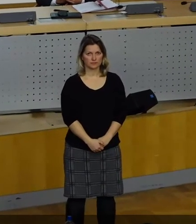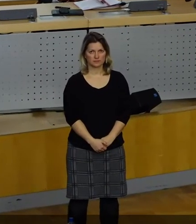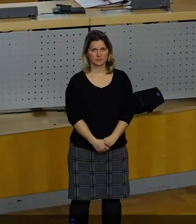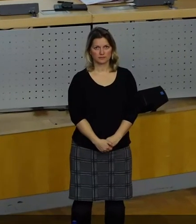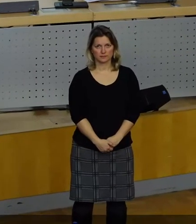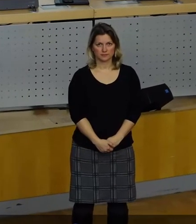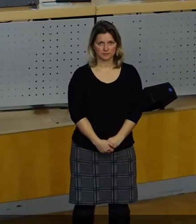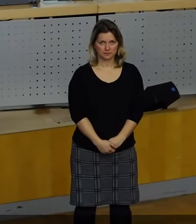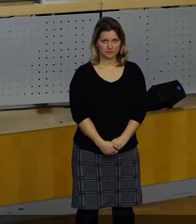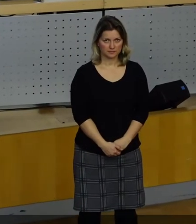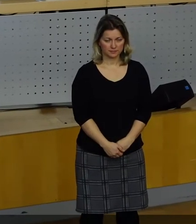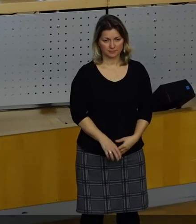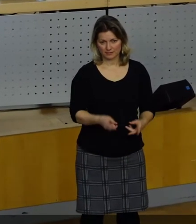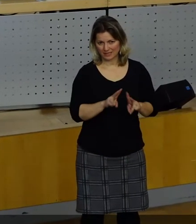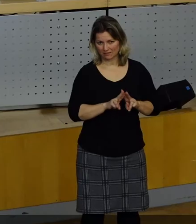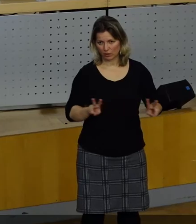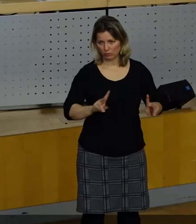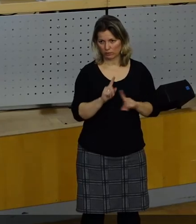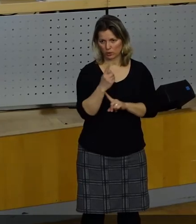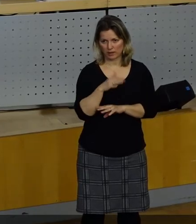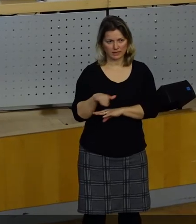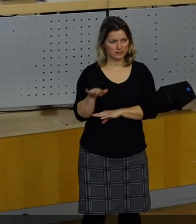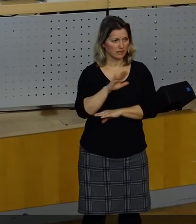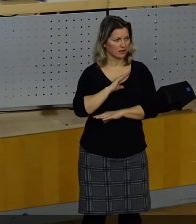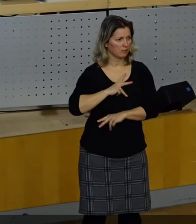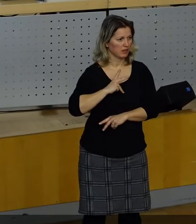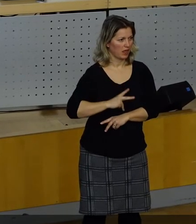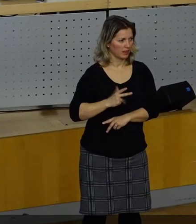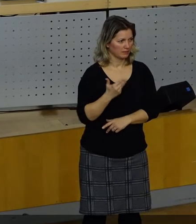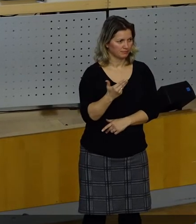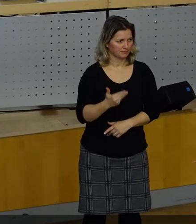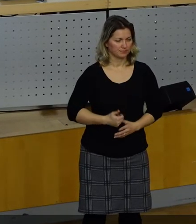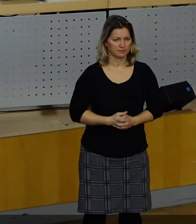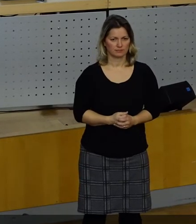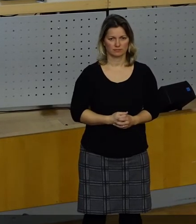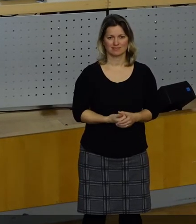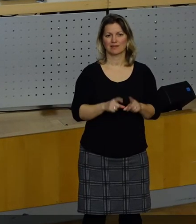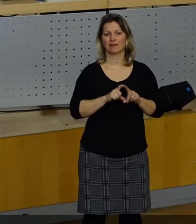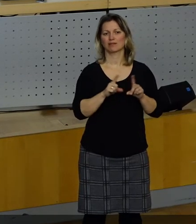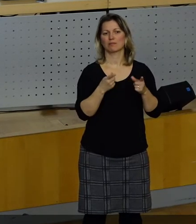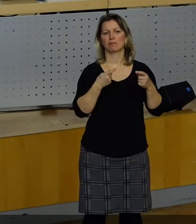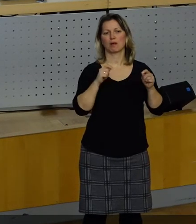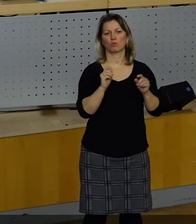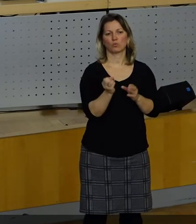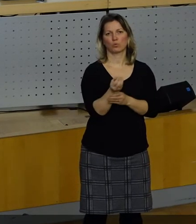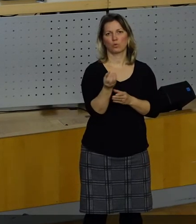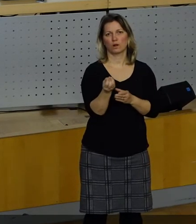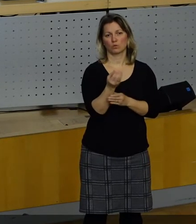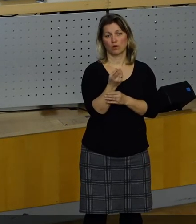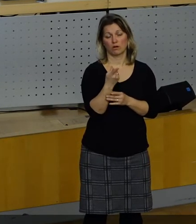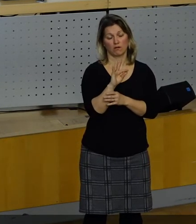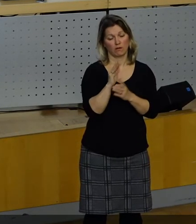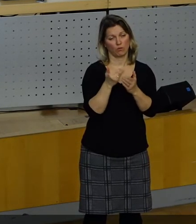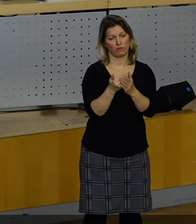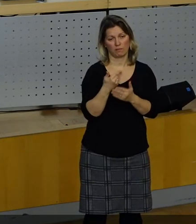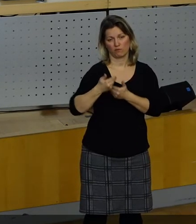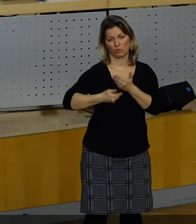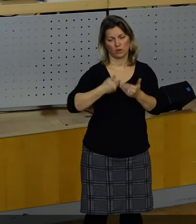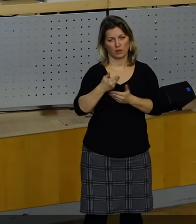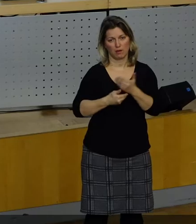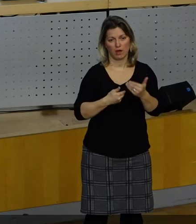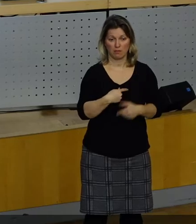Ja, sehr geehrter Herr Oberbürgermeister, sehr geehrte Damen und Herren, Baukultur ist eine Daueraufgabe für uns als